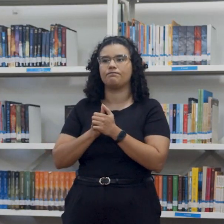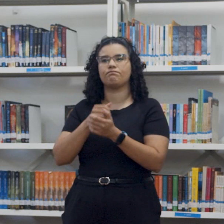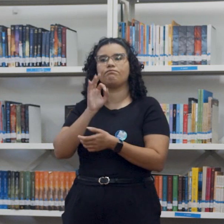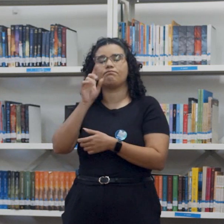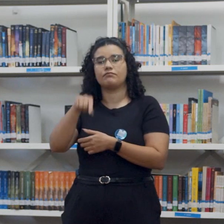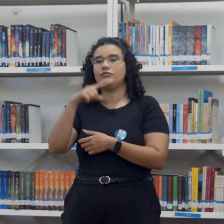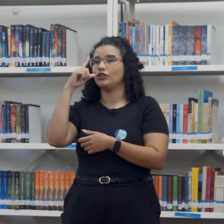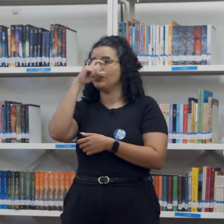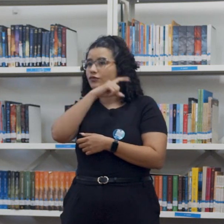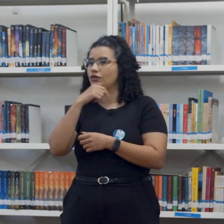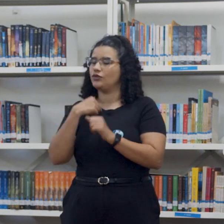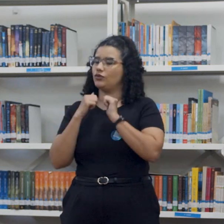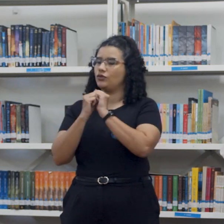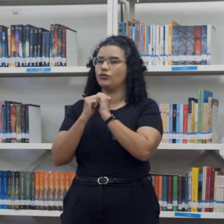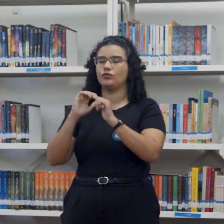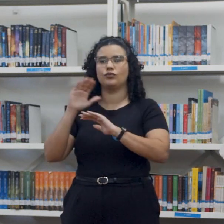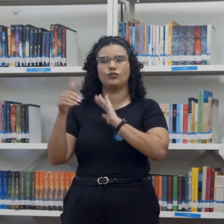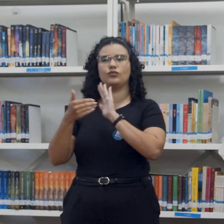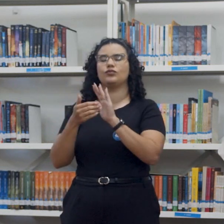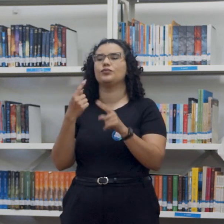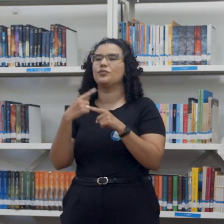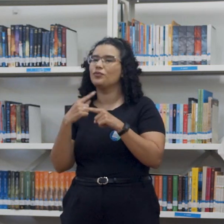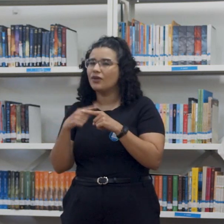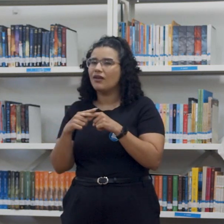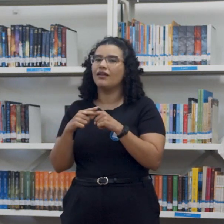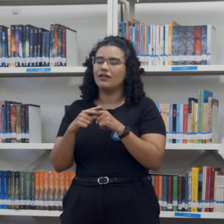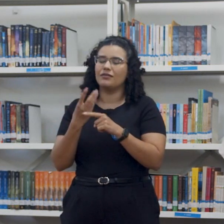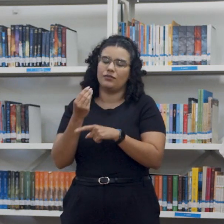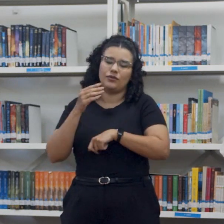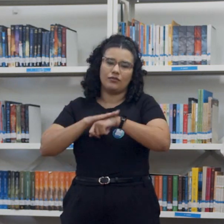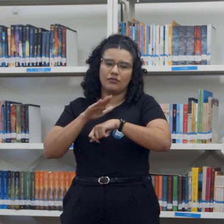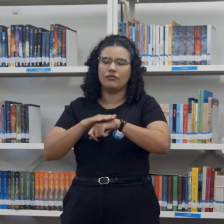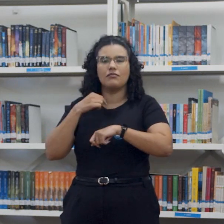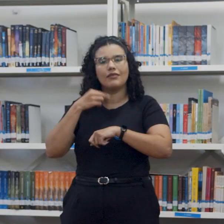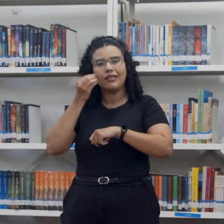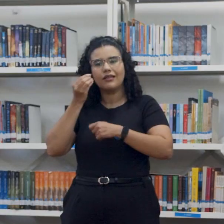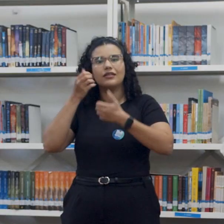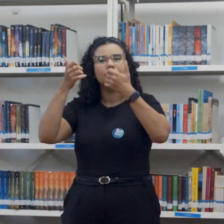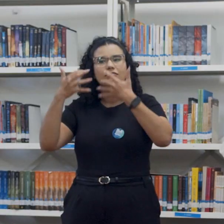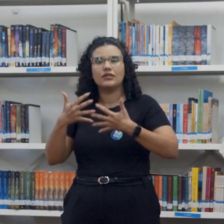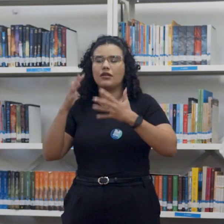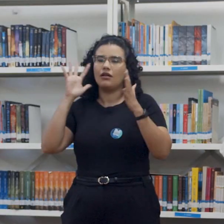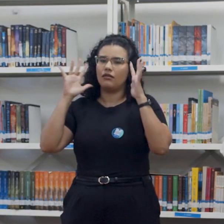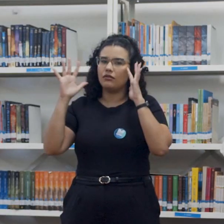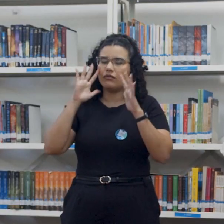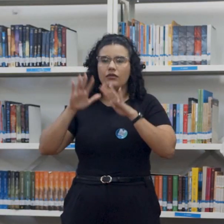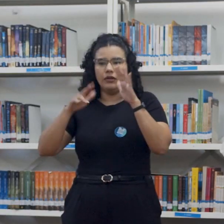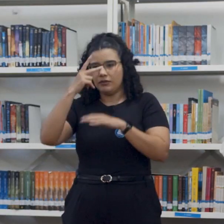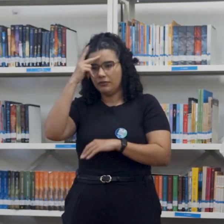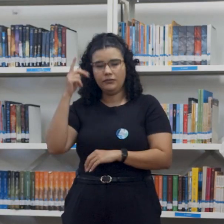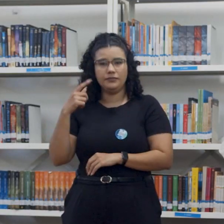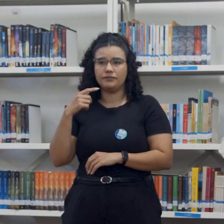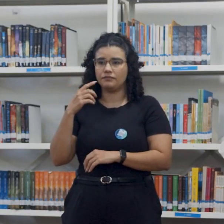difícil passar o meu lado nisso tudo, pois por muito tempo tentei explicar, expressar e não me senti ouvida, muito